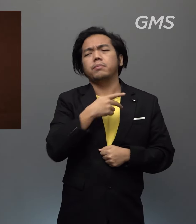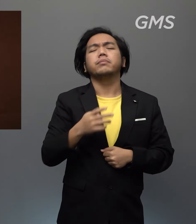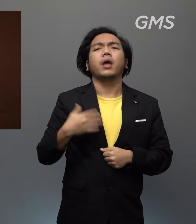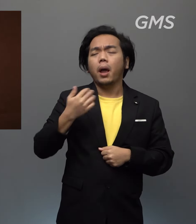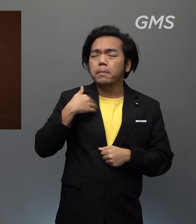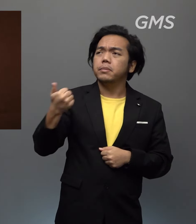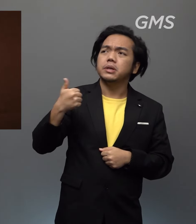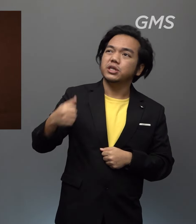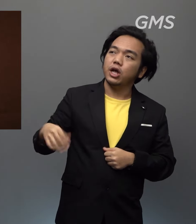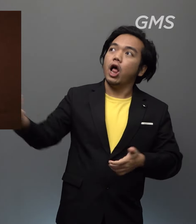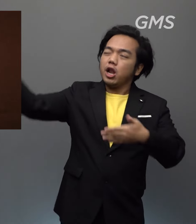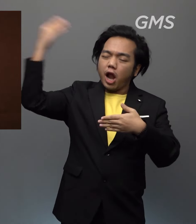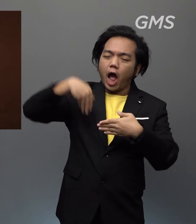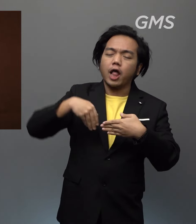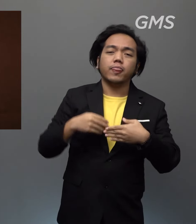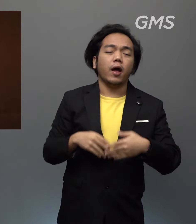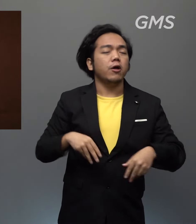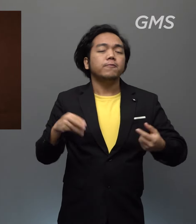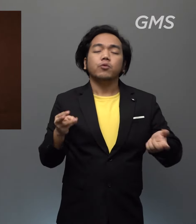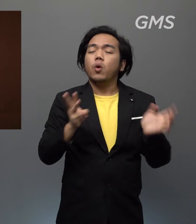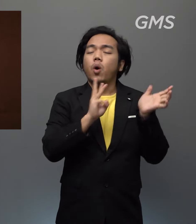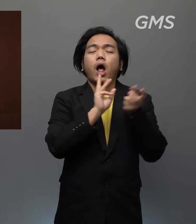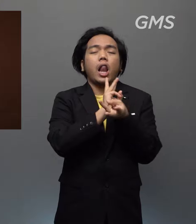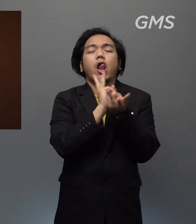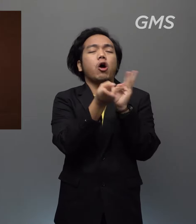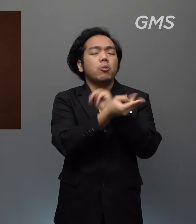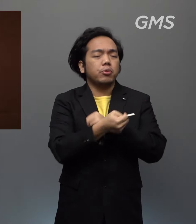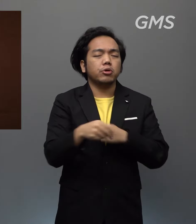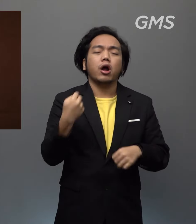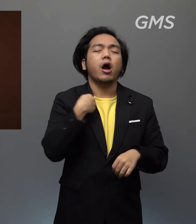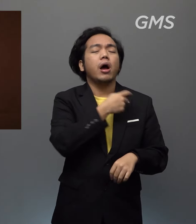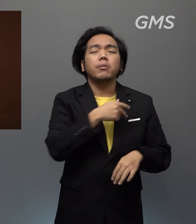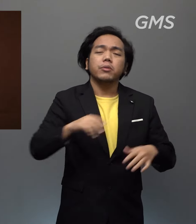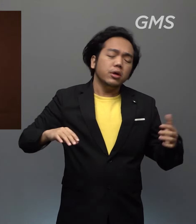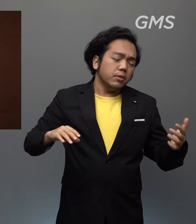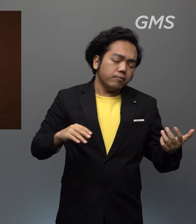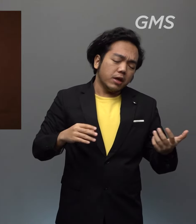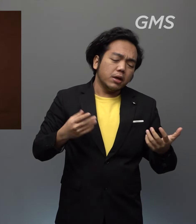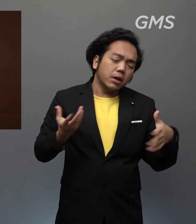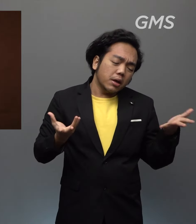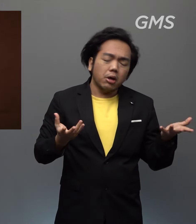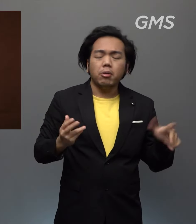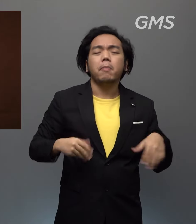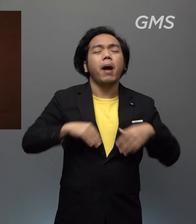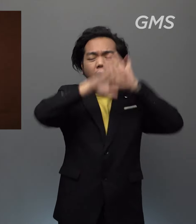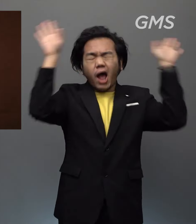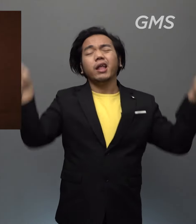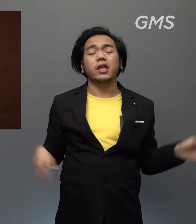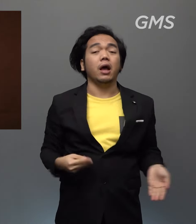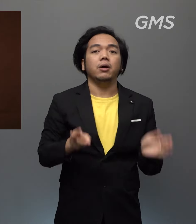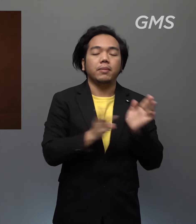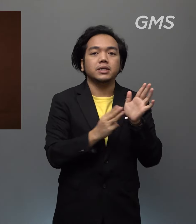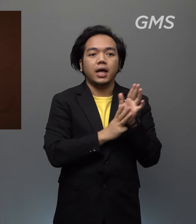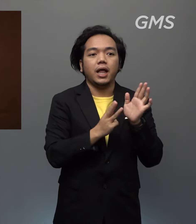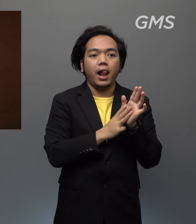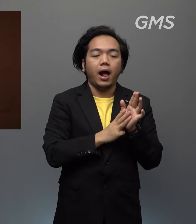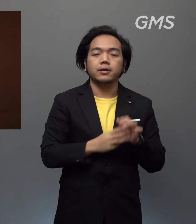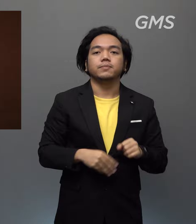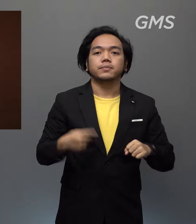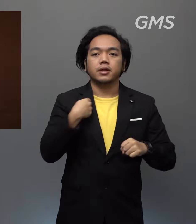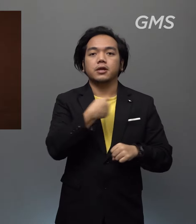kami, apapun situasi kami dan seperti apa kondisi hati kami, kami bisa bawa segalanya seutuhnya di